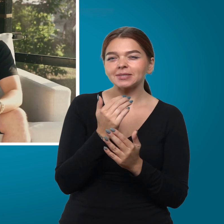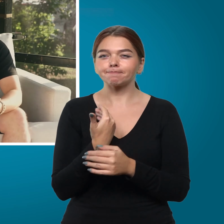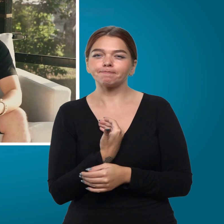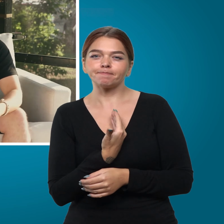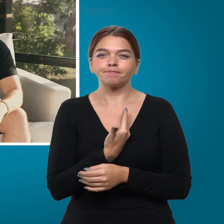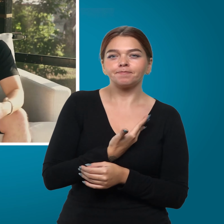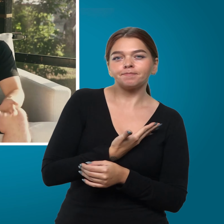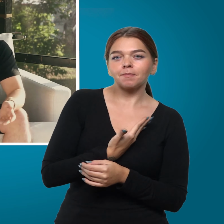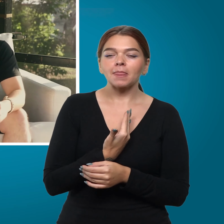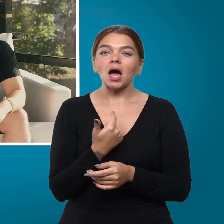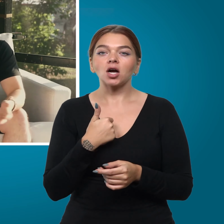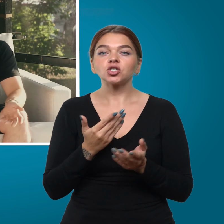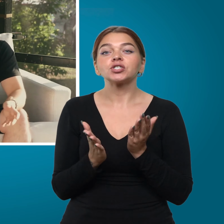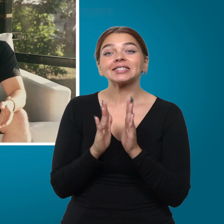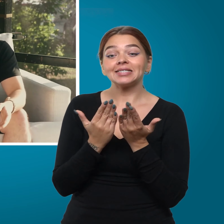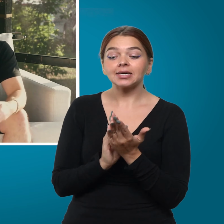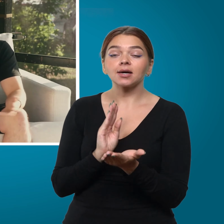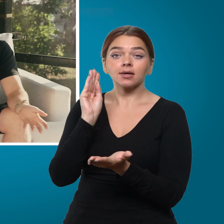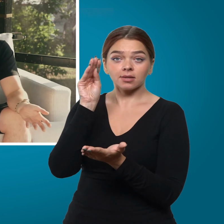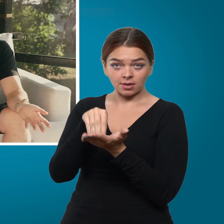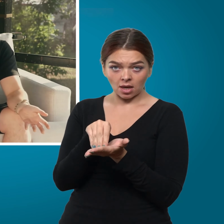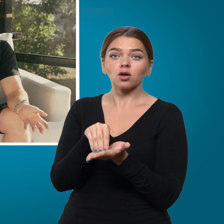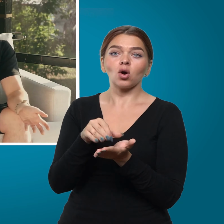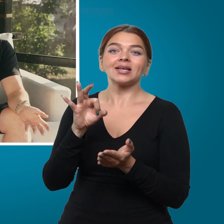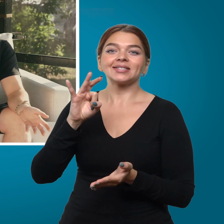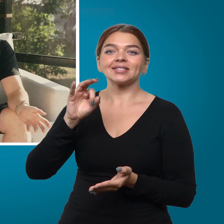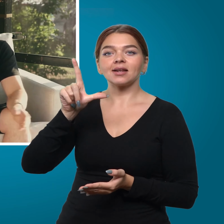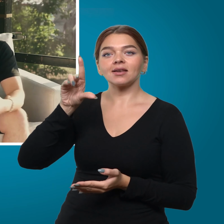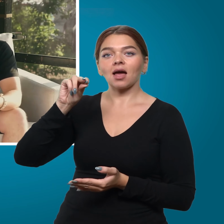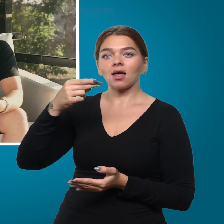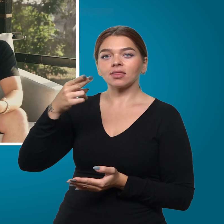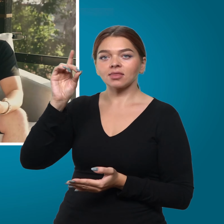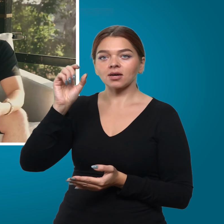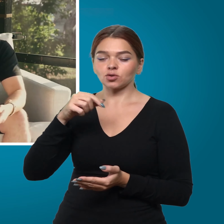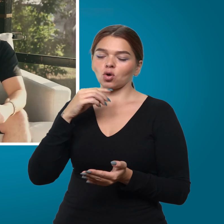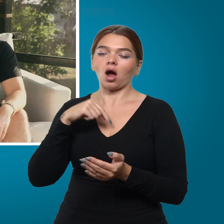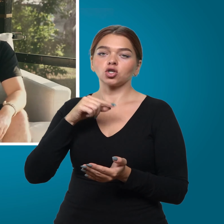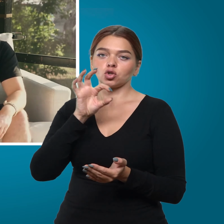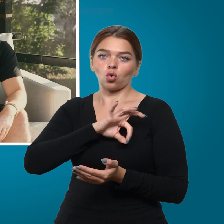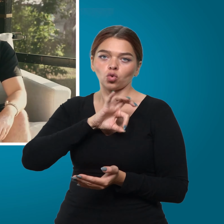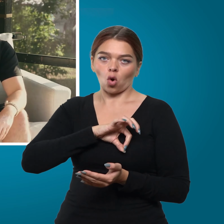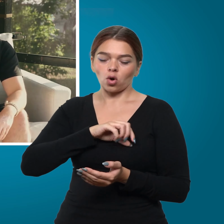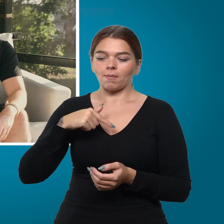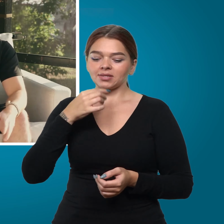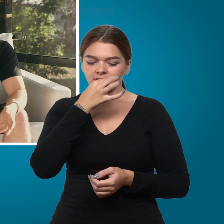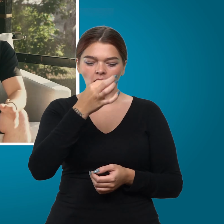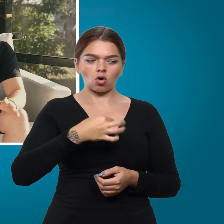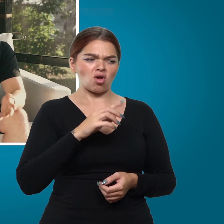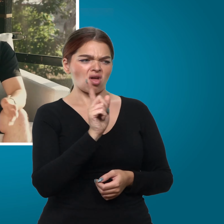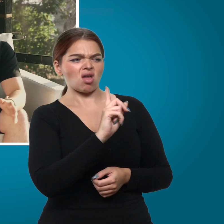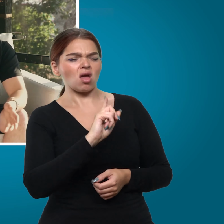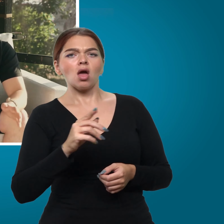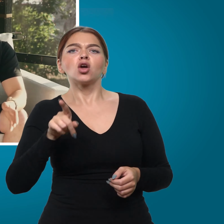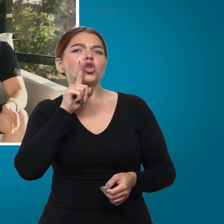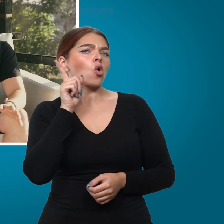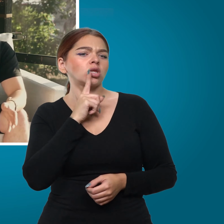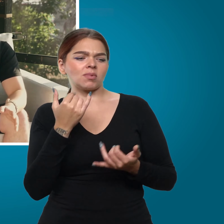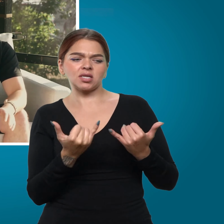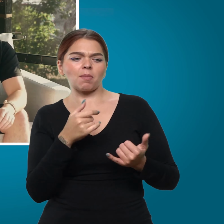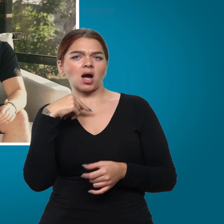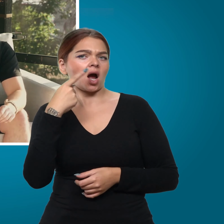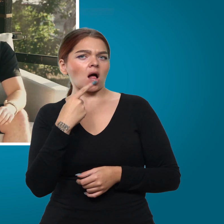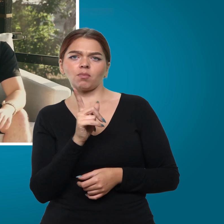kurį aš žinau. Tai tas pats slengas, jisai vienur čia atrodo yra visiems įprasta, kitur jo niekas nesupras. Tai to tokio viduriuko suradimas, tai čia